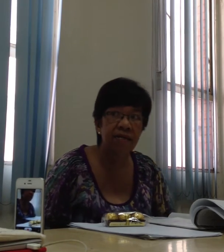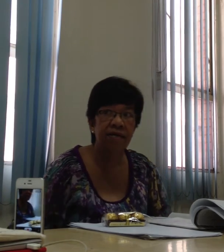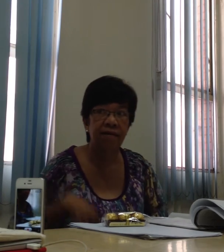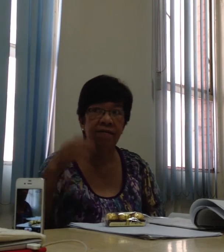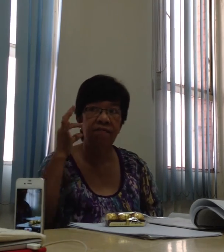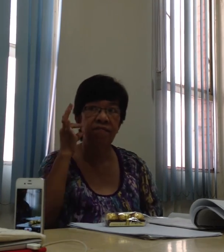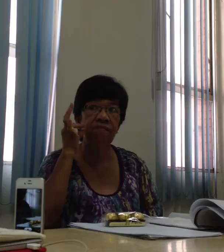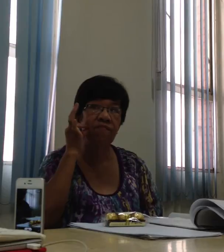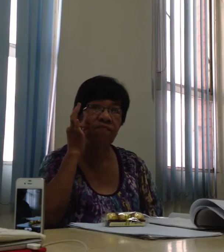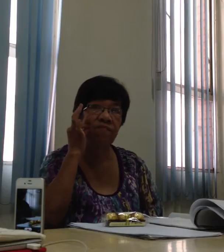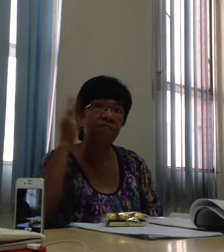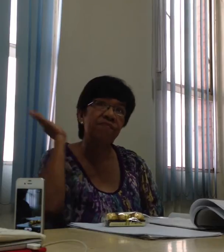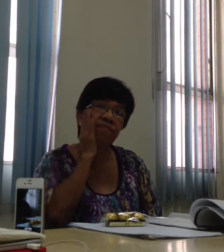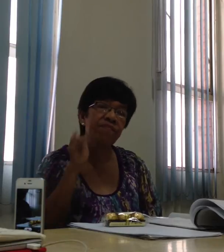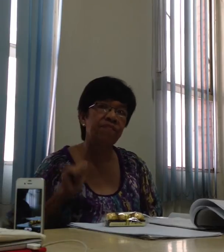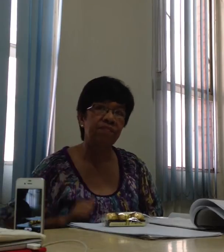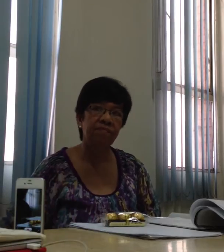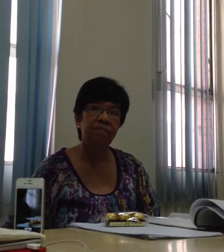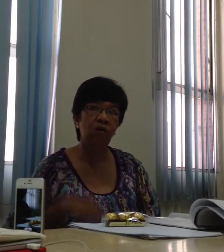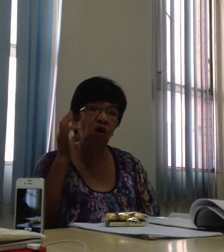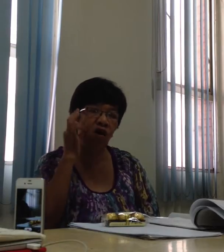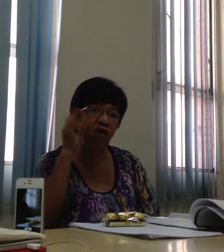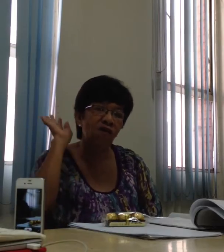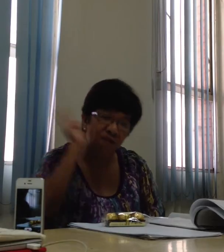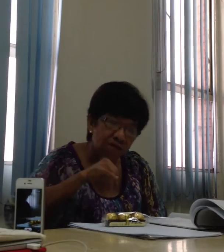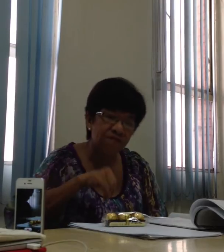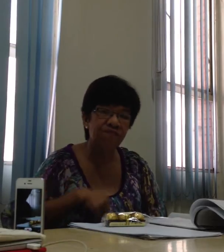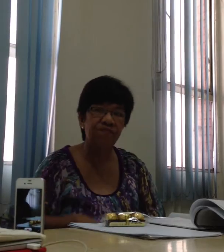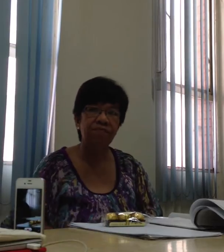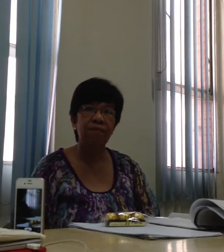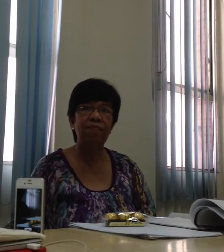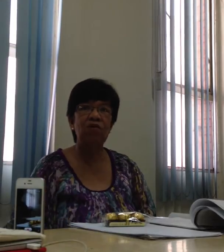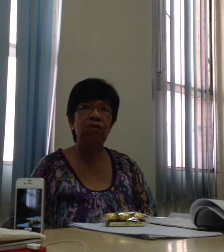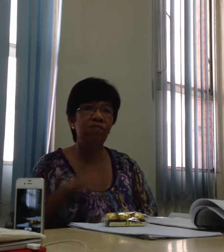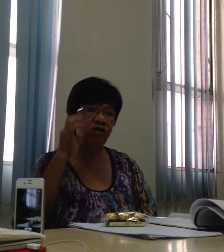Alright. Bee. Bee? Or, kapaluhin mo siya.